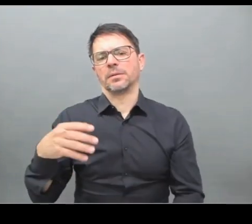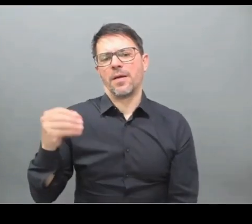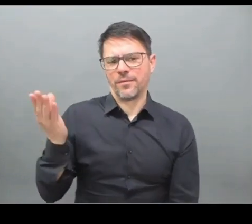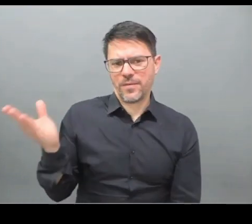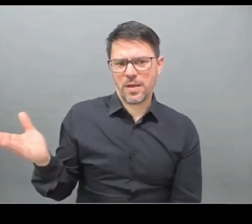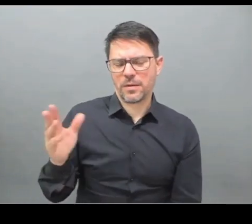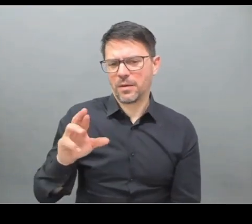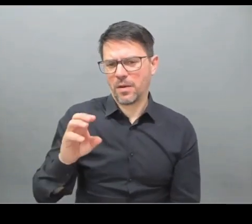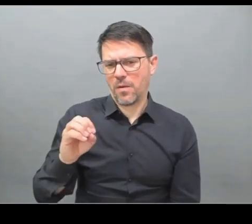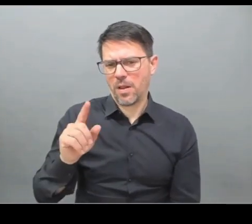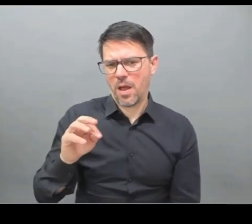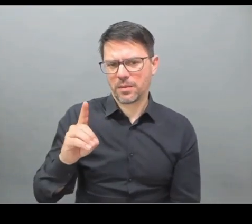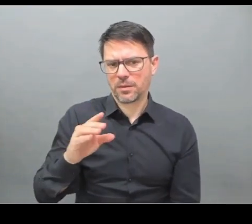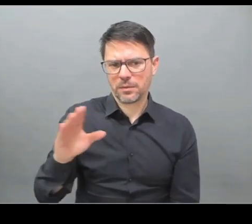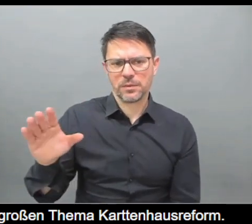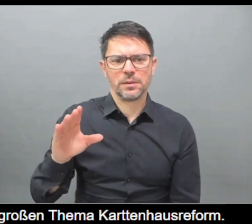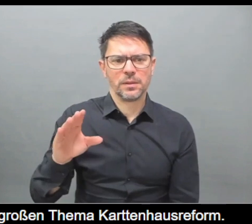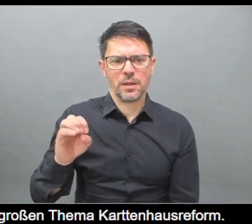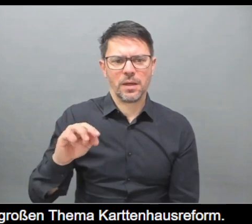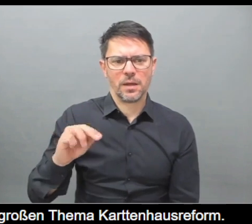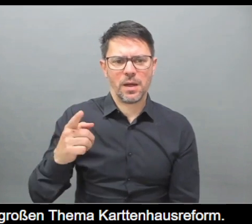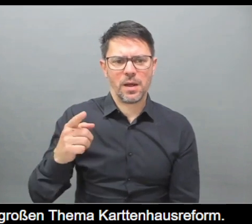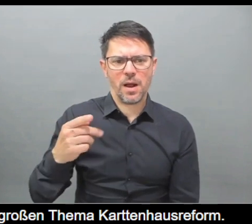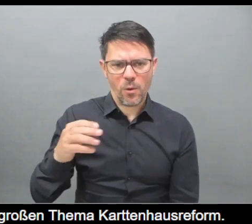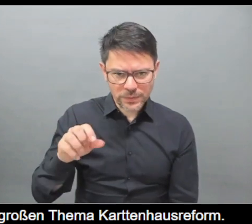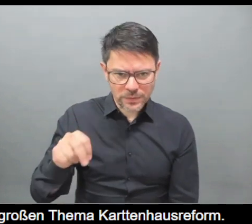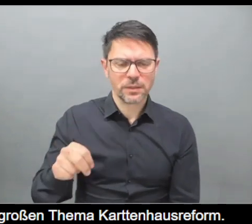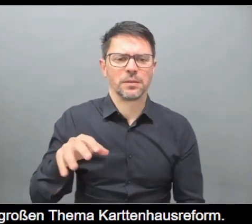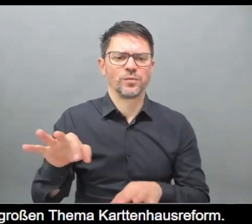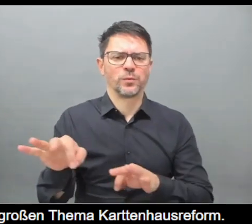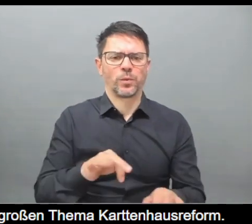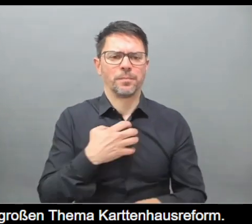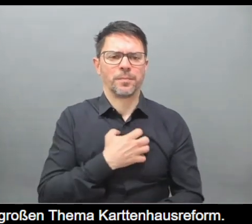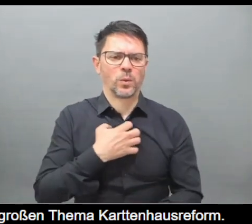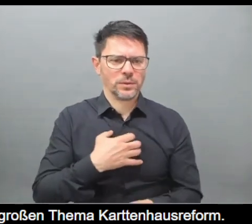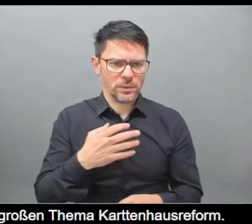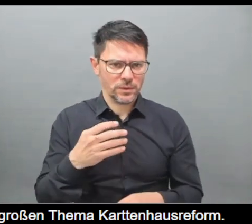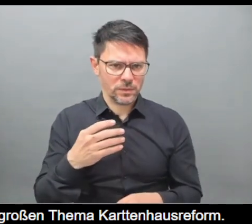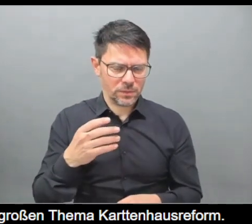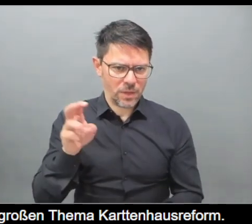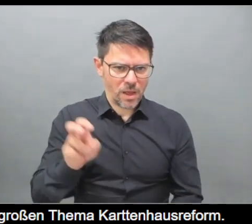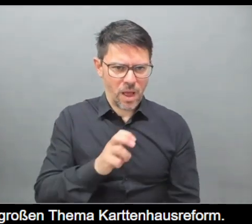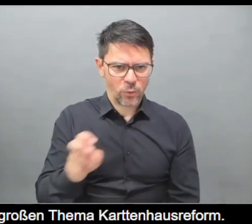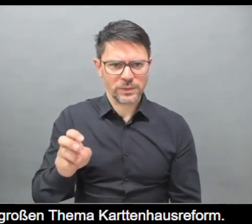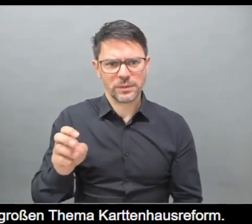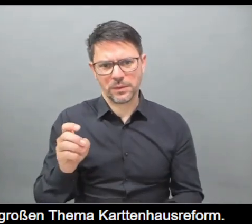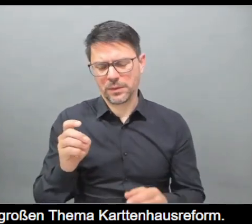Krankenhausreform ist angestoßen worden von der Bundesregierung mit einem Kommissionspapier,